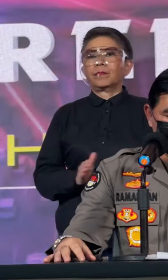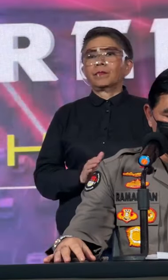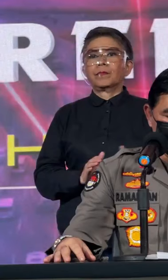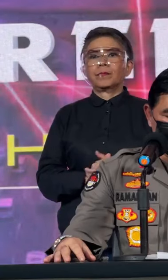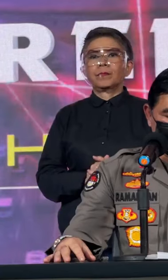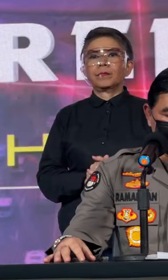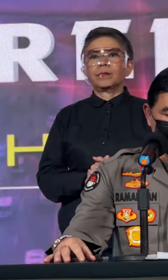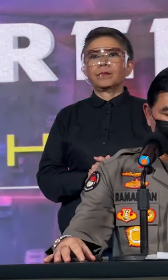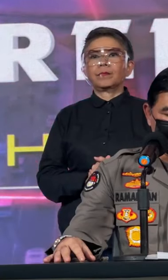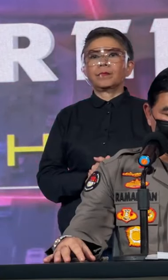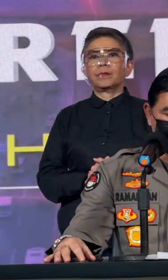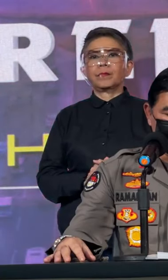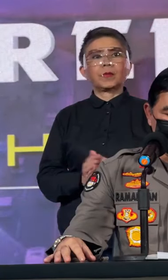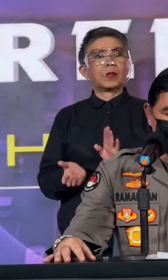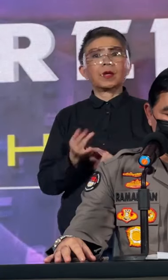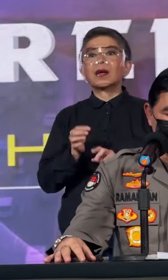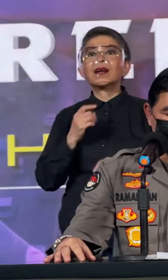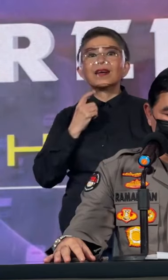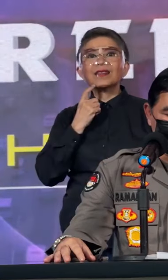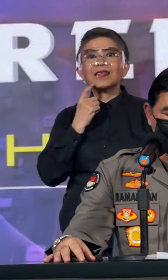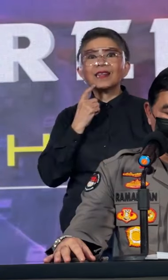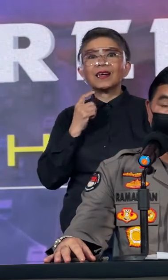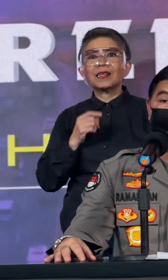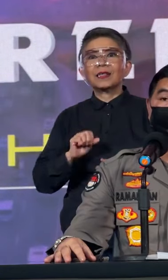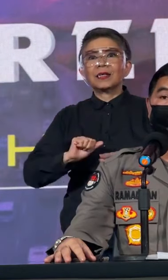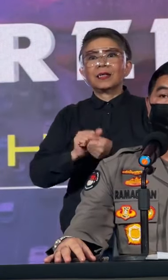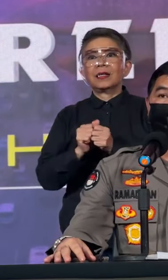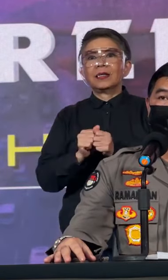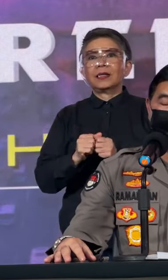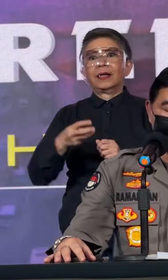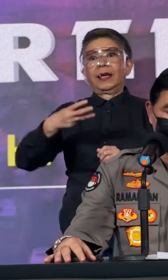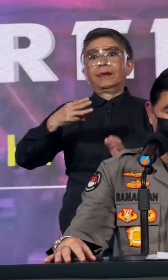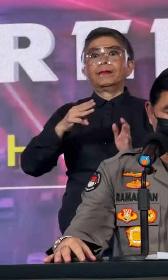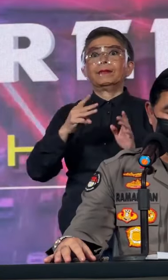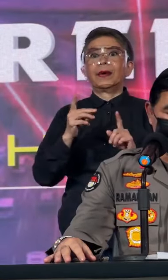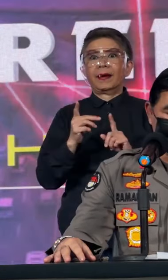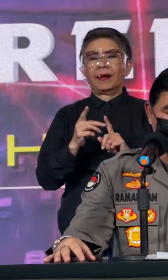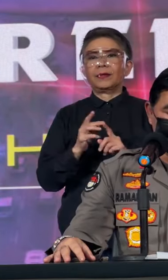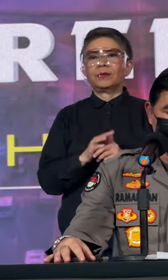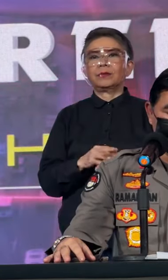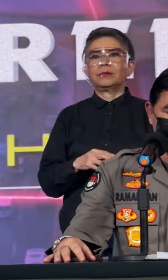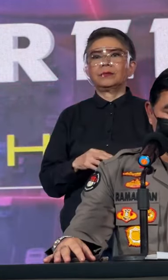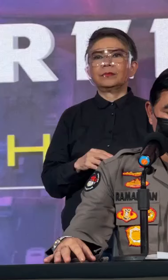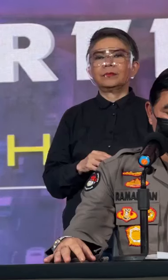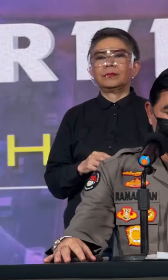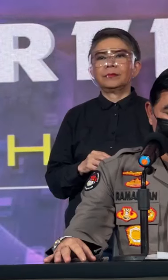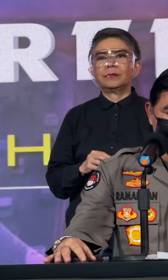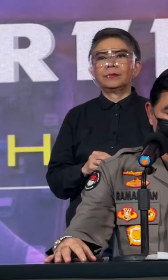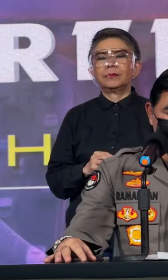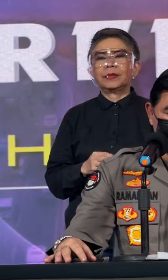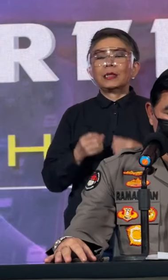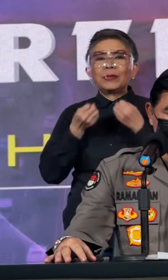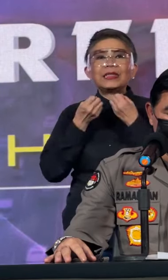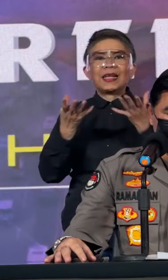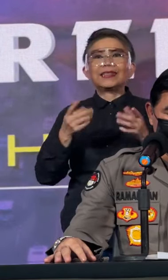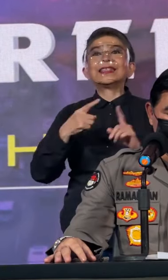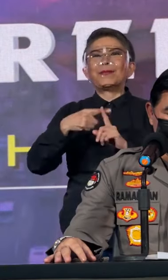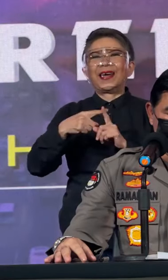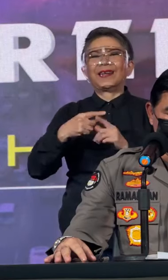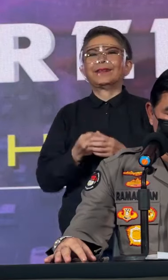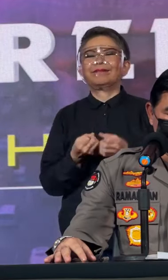Kemudian kami ulangi terkait dengan kasus FH agar lebih jelasnya.